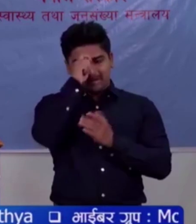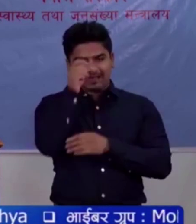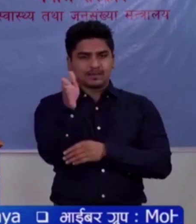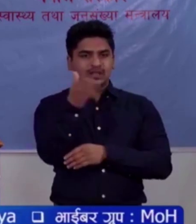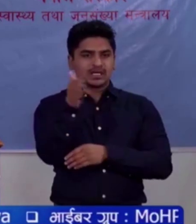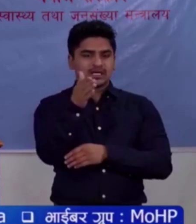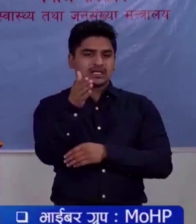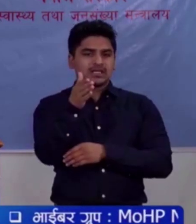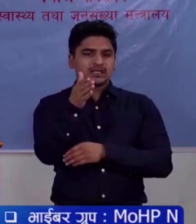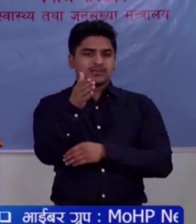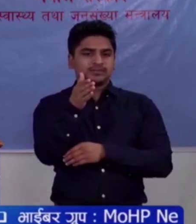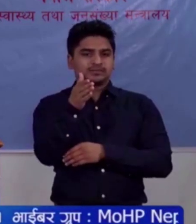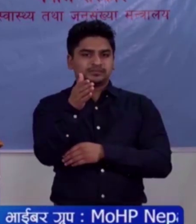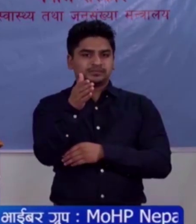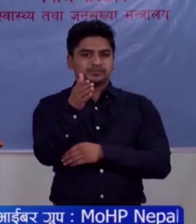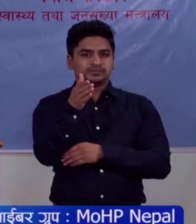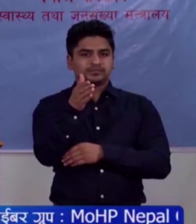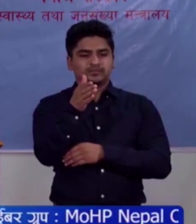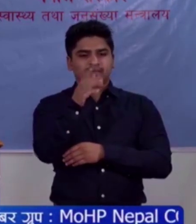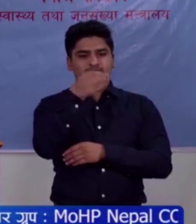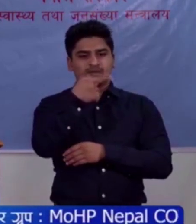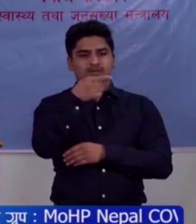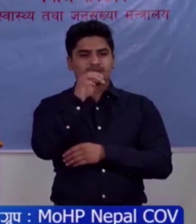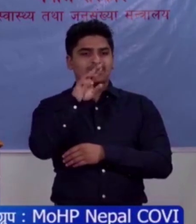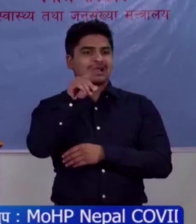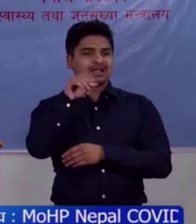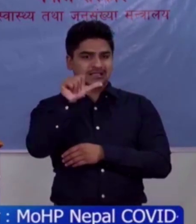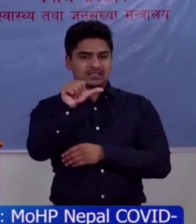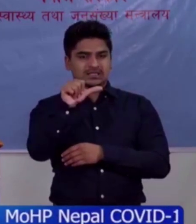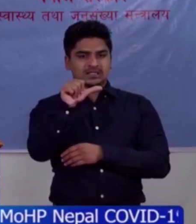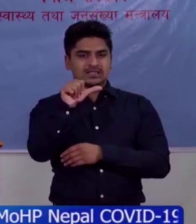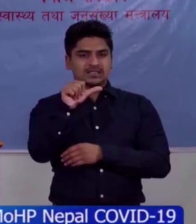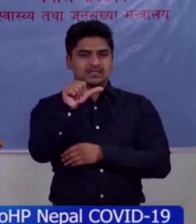अवस्थामा दीर्घ रोगीहरूको उपचारमा पनि कमी नगर्न पनि आग्रह गरिएको जानकारी दिनुभयो।